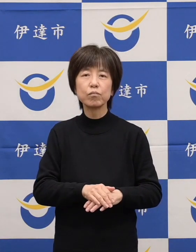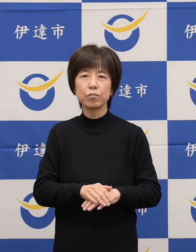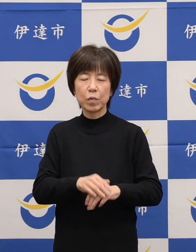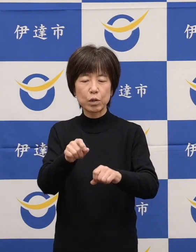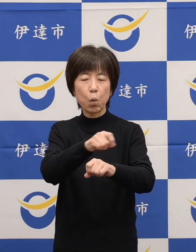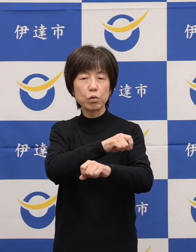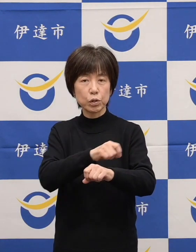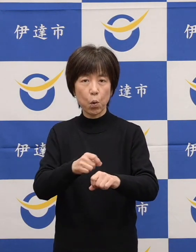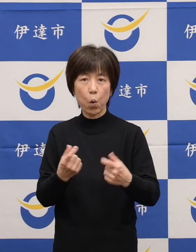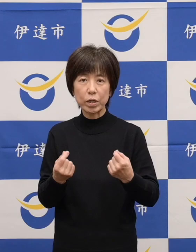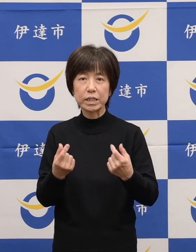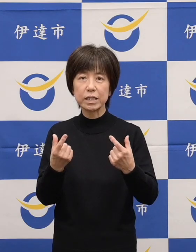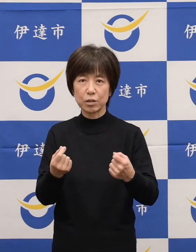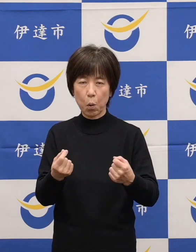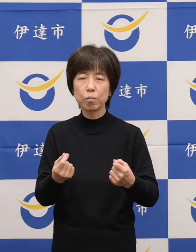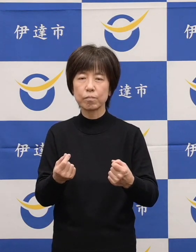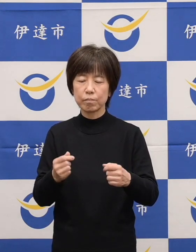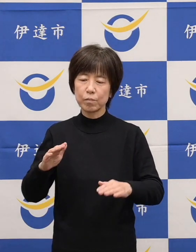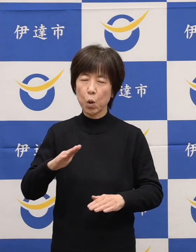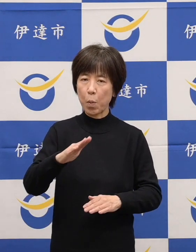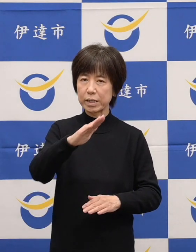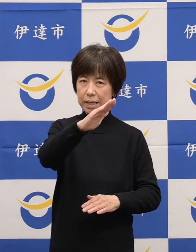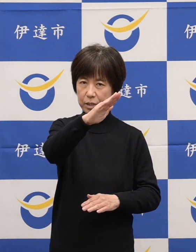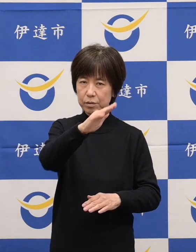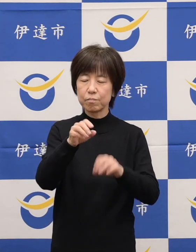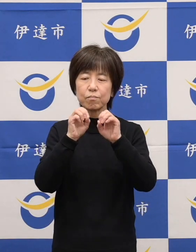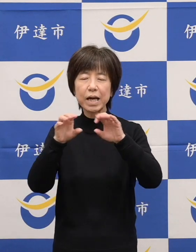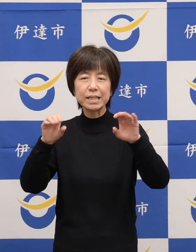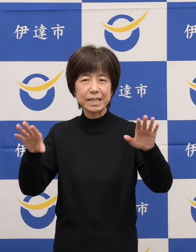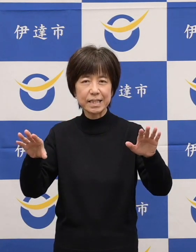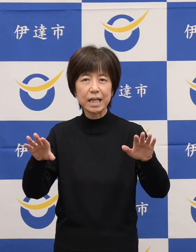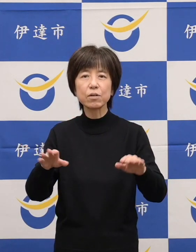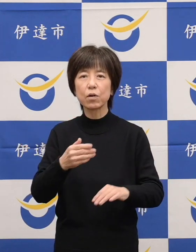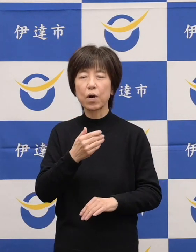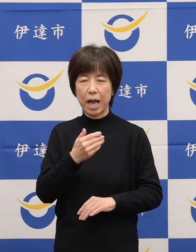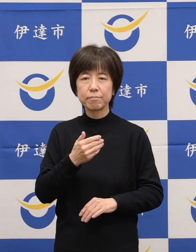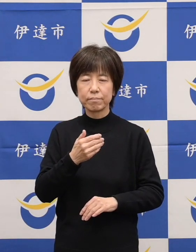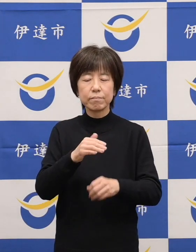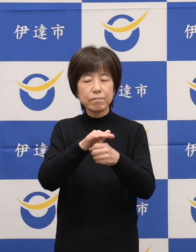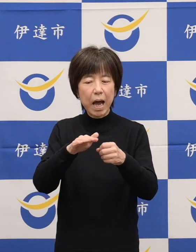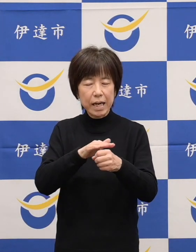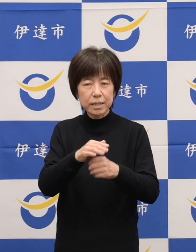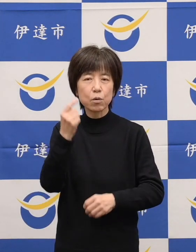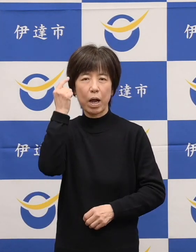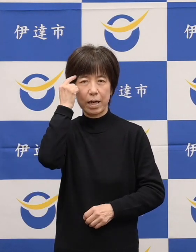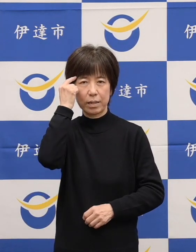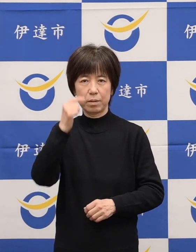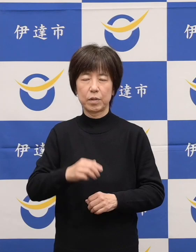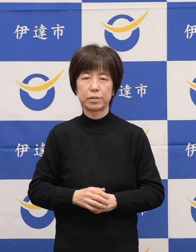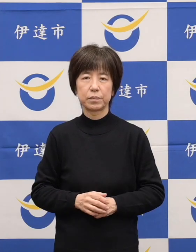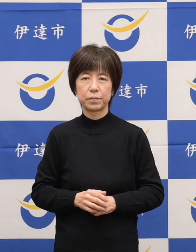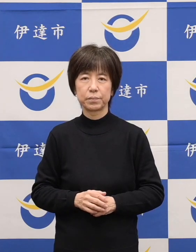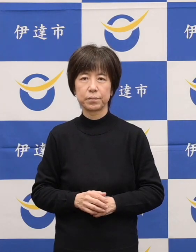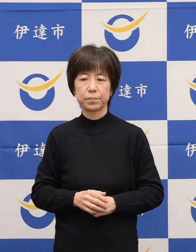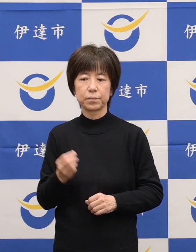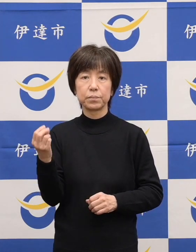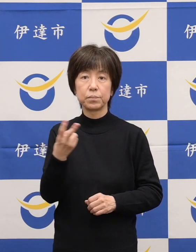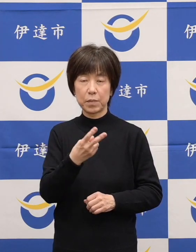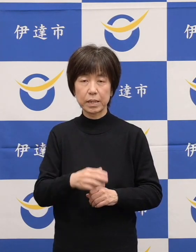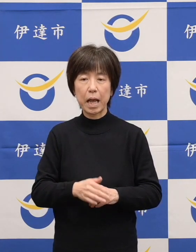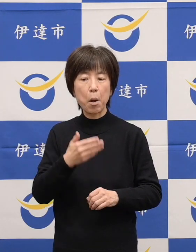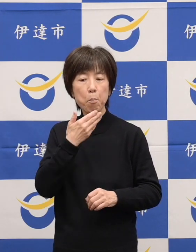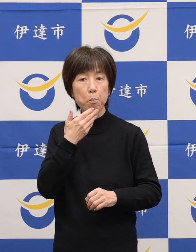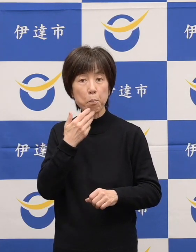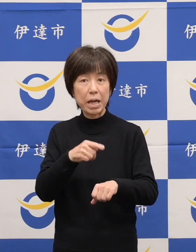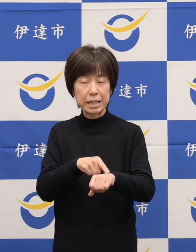り磨き伸ばしていく、発信をしていくことが重要だと考えております。また利便性確